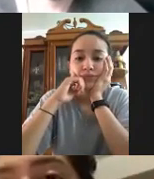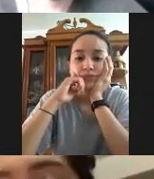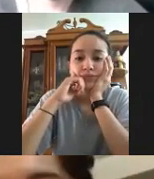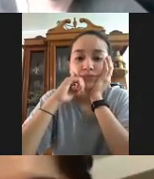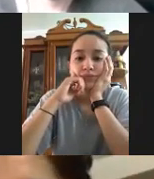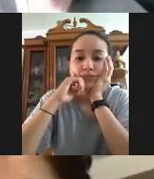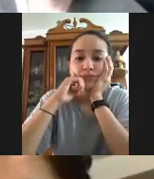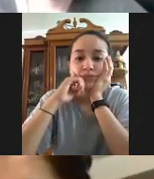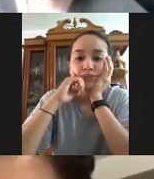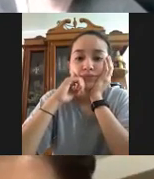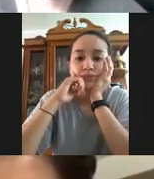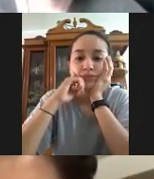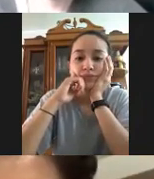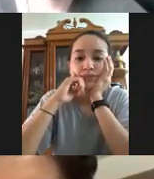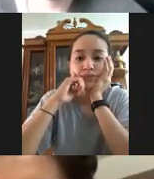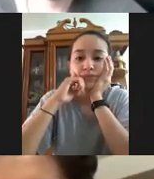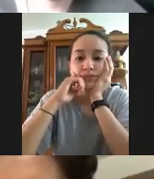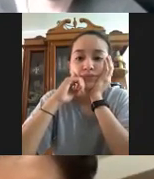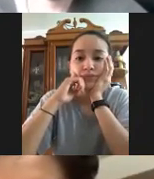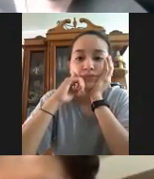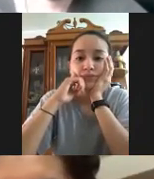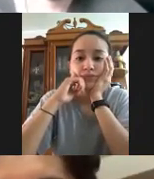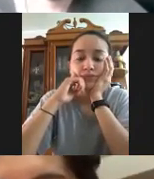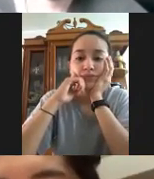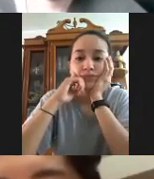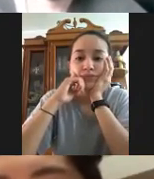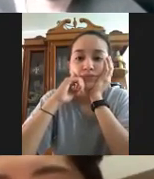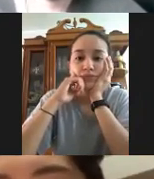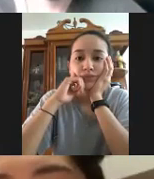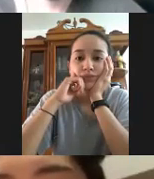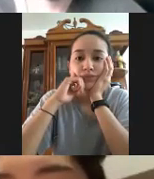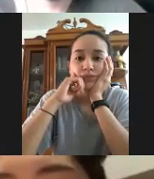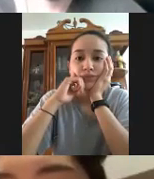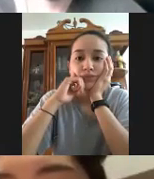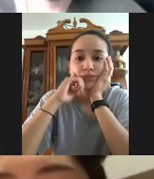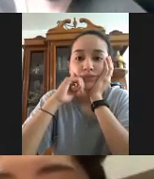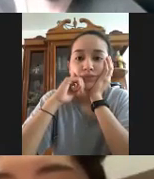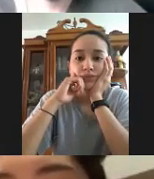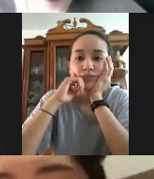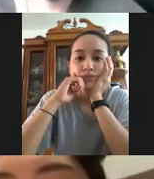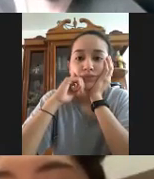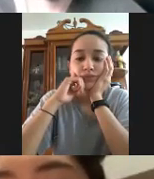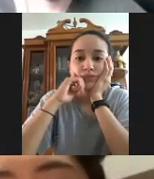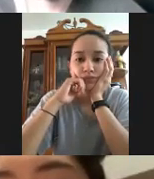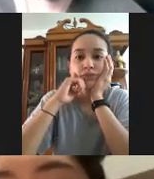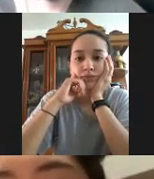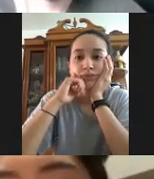Nosotros como regla ahorita en los talleres virtuales que hemos dado es que damos 5 minutos de tolerancia. ¿Por